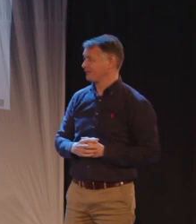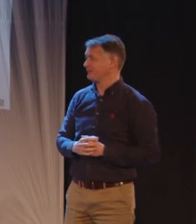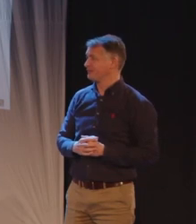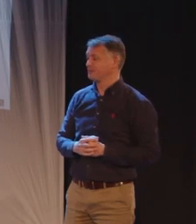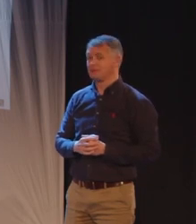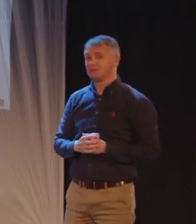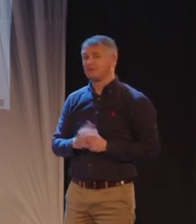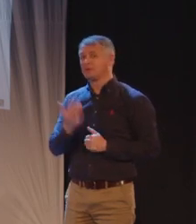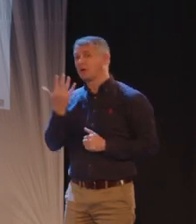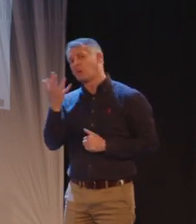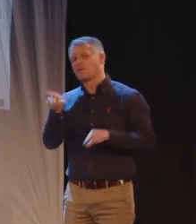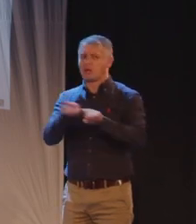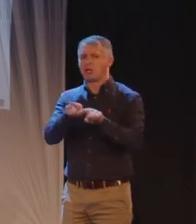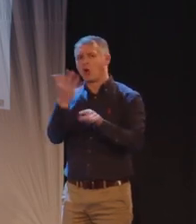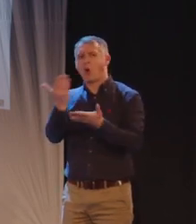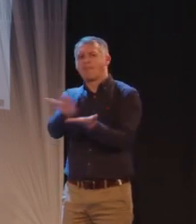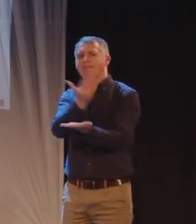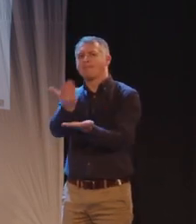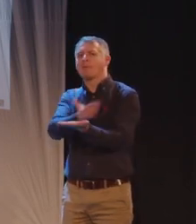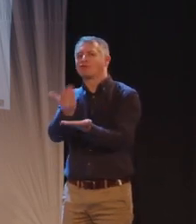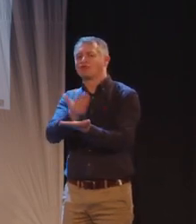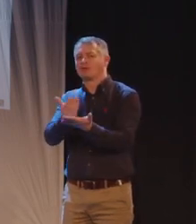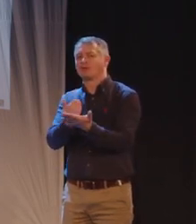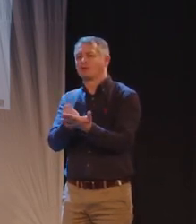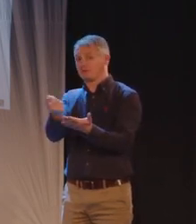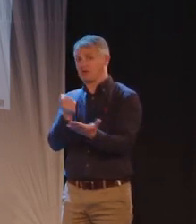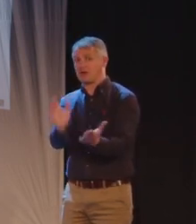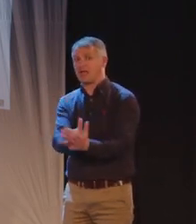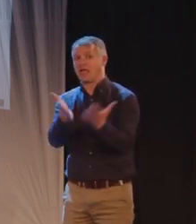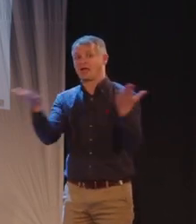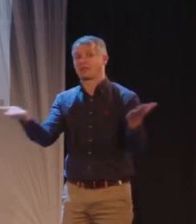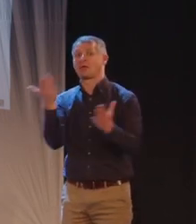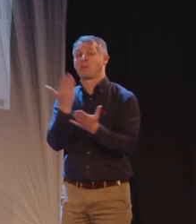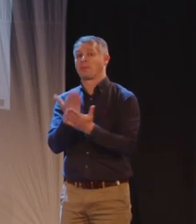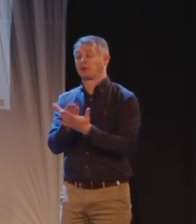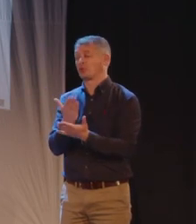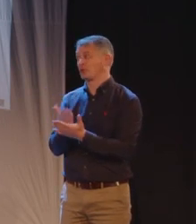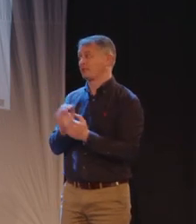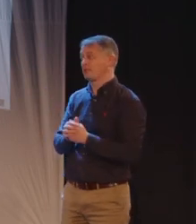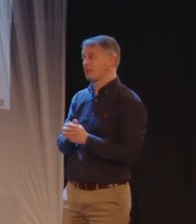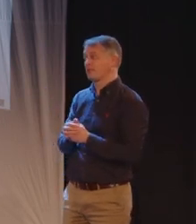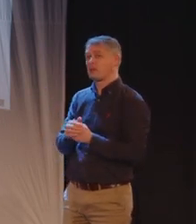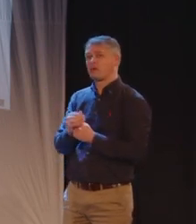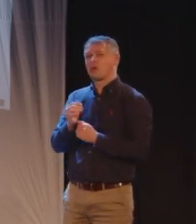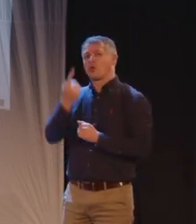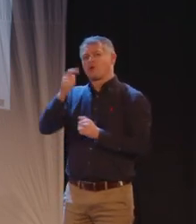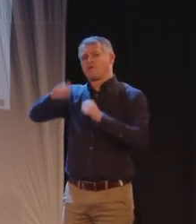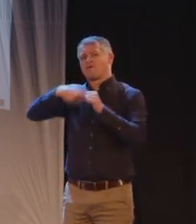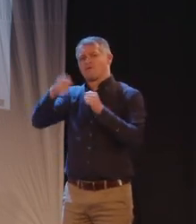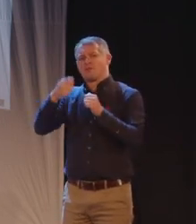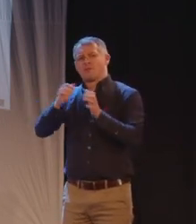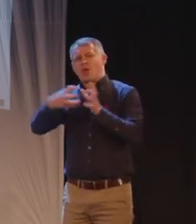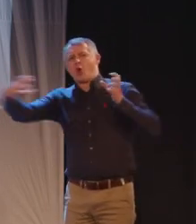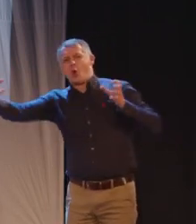cam cât este o pagină în carte, pentru că ne-am dat seama că un film mai lung v-ar